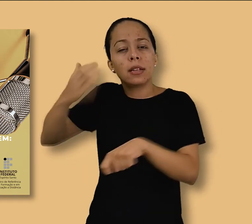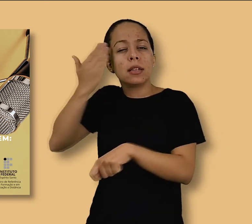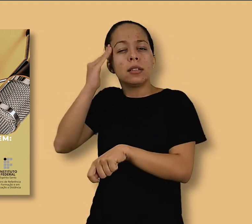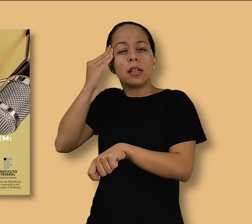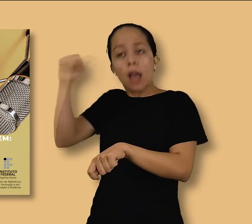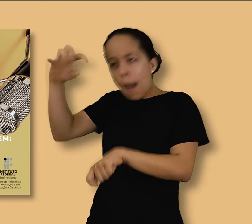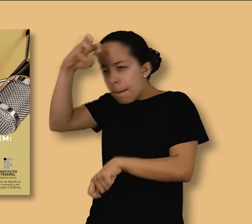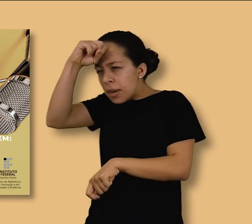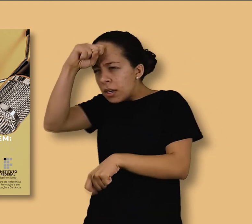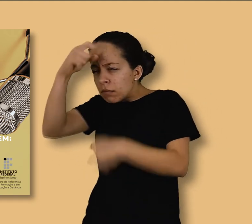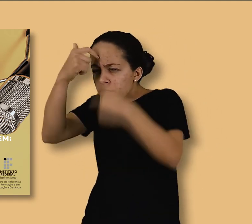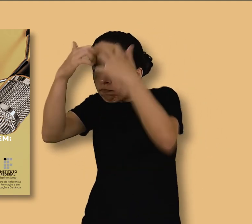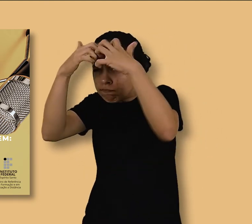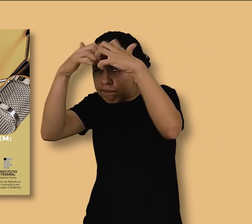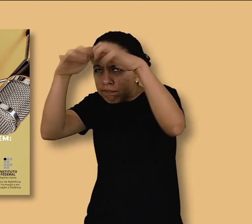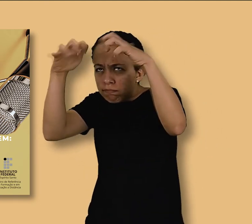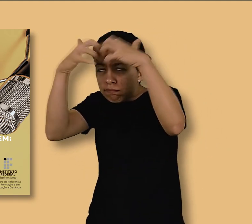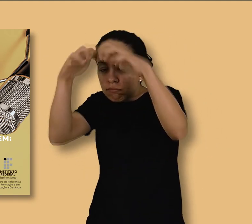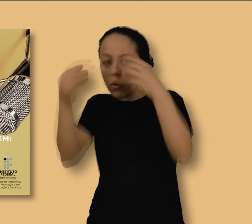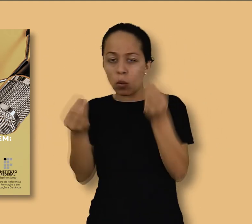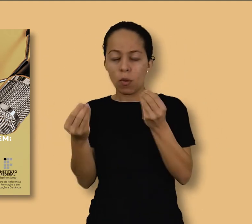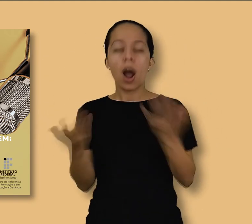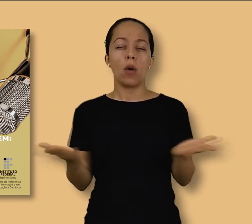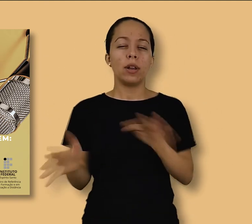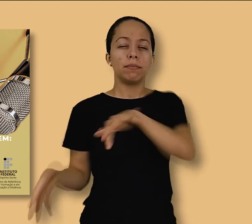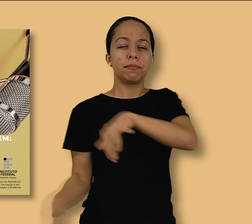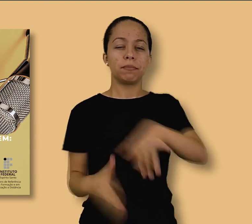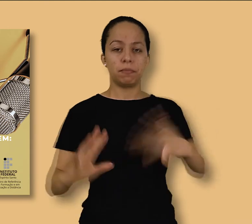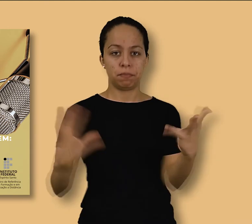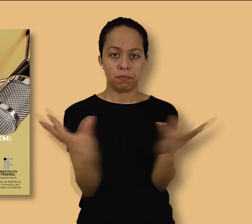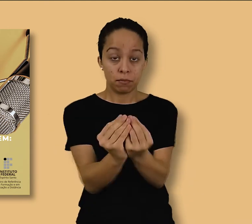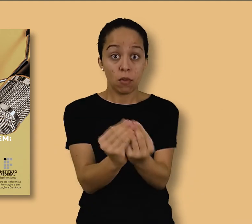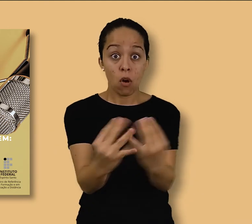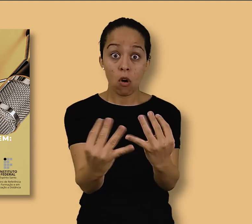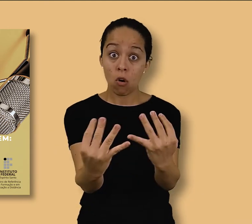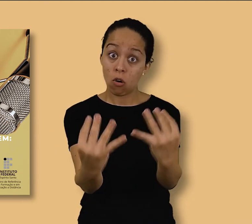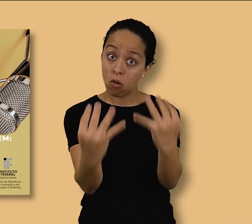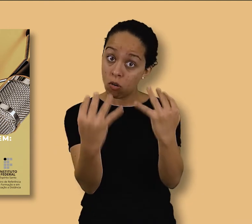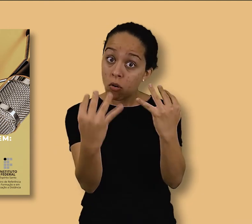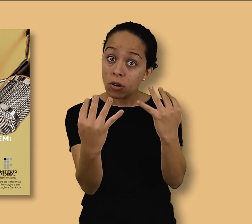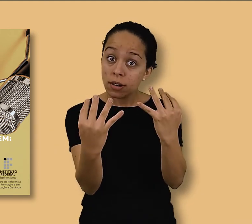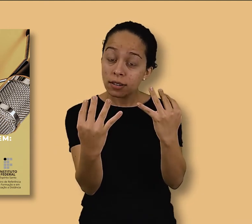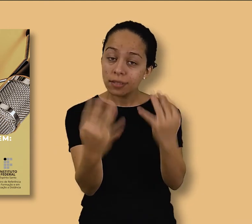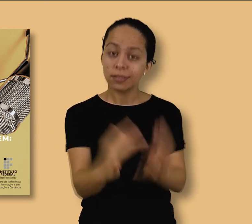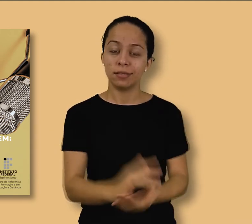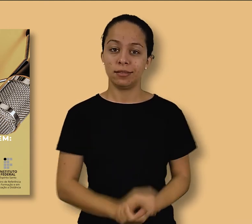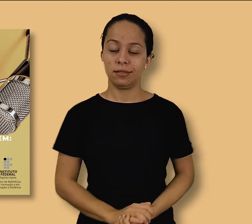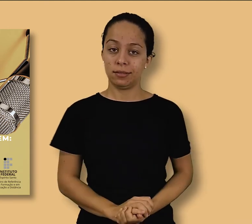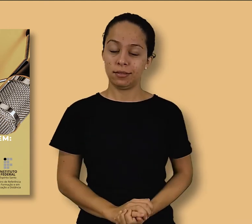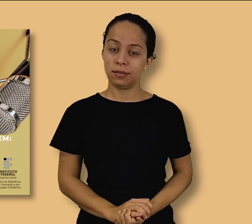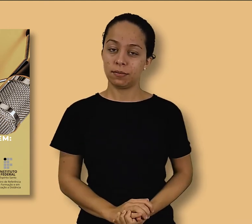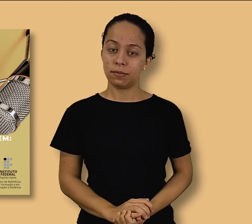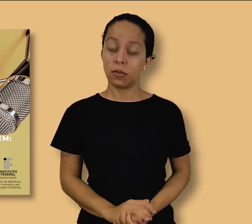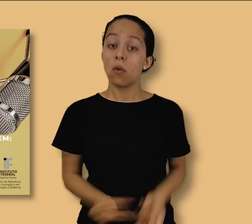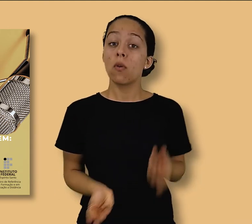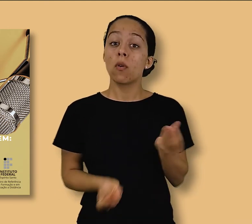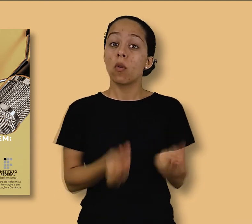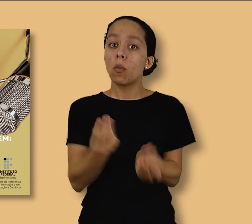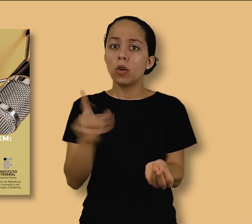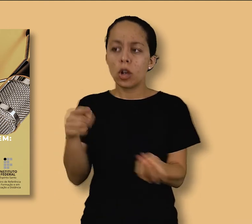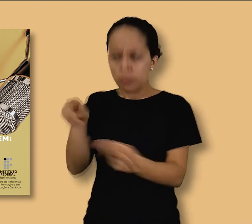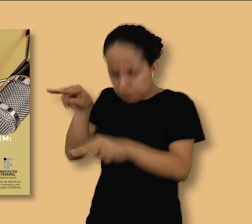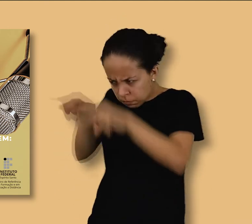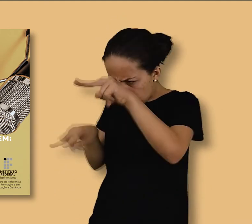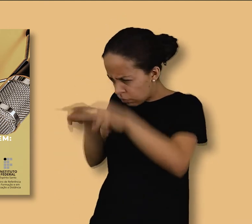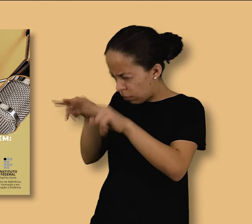né então resumindo né resumir presta atenção é para que a gente realize